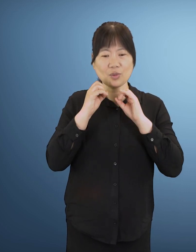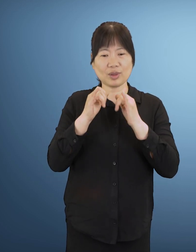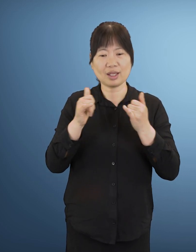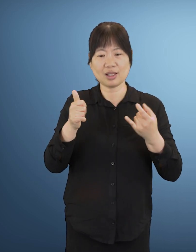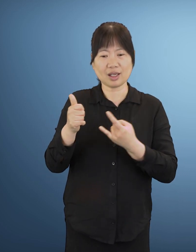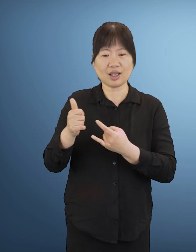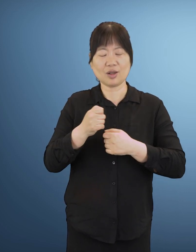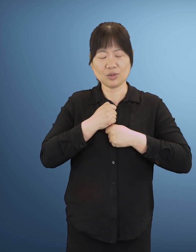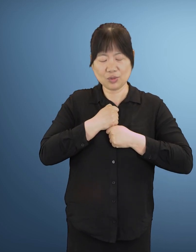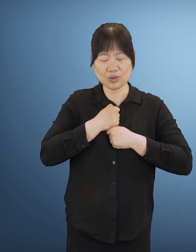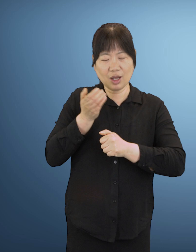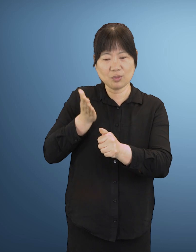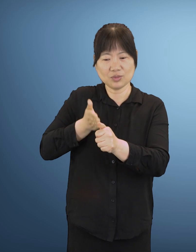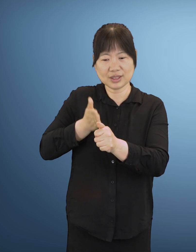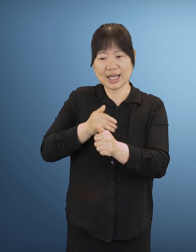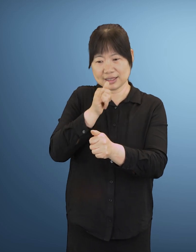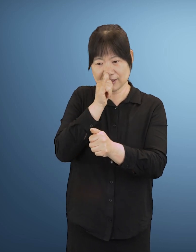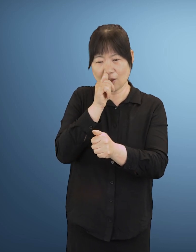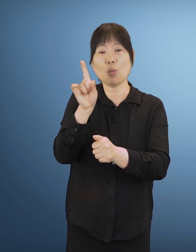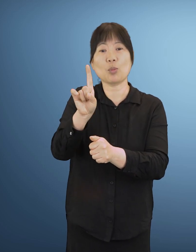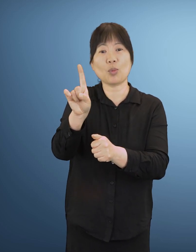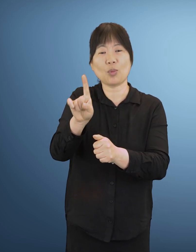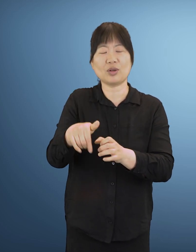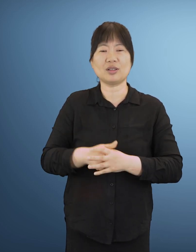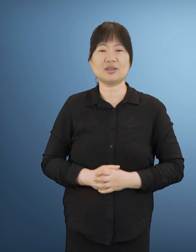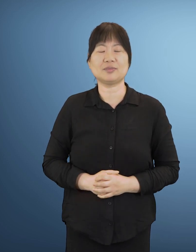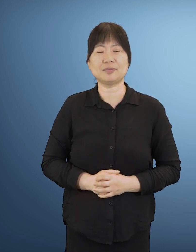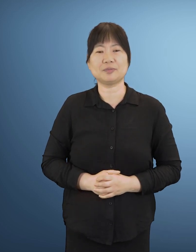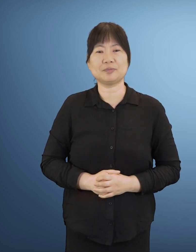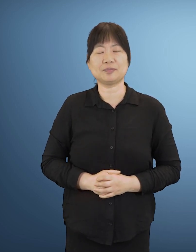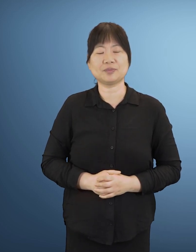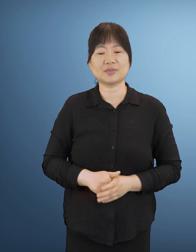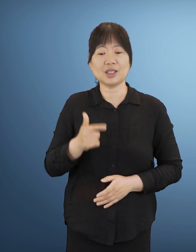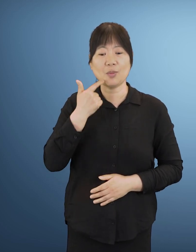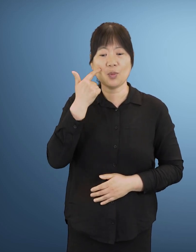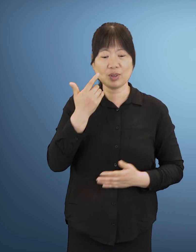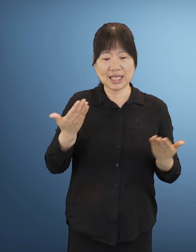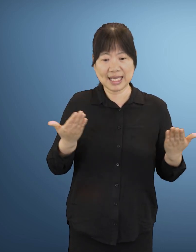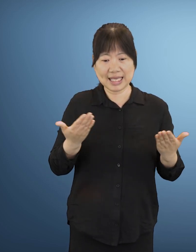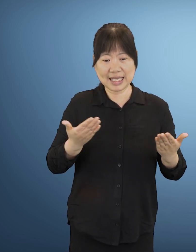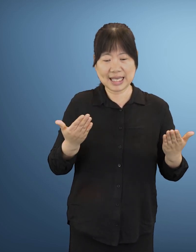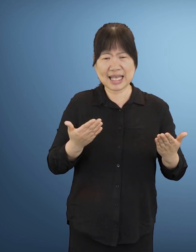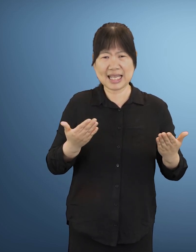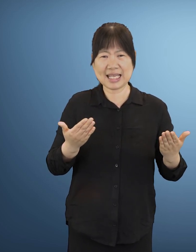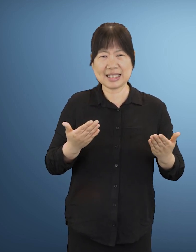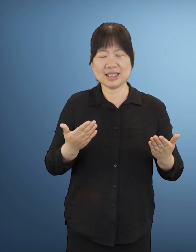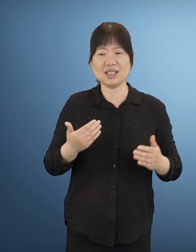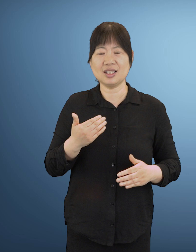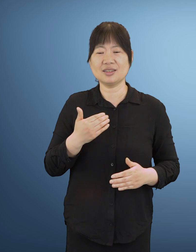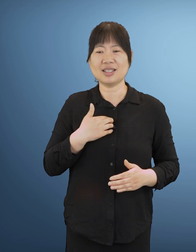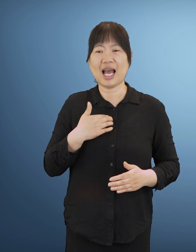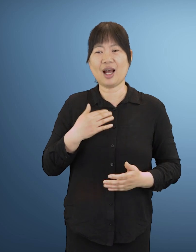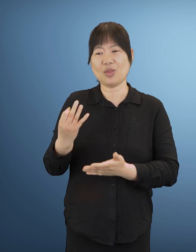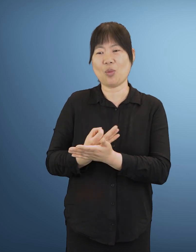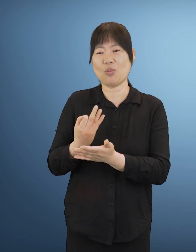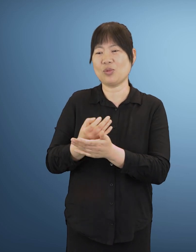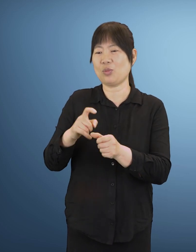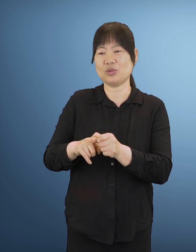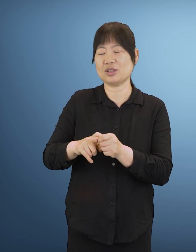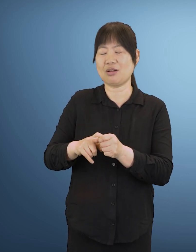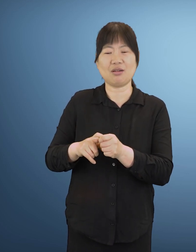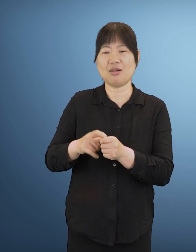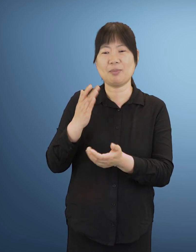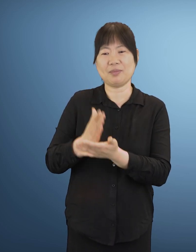조심하자라고 당부하는 부분이 뭐냐 하면, 이 목회라는 사역을 일로 하지 말자.